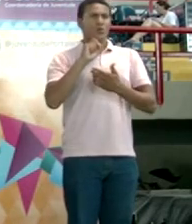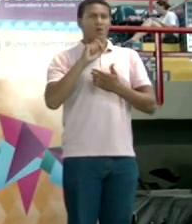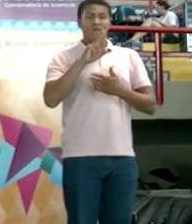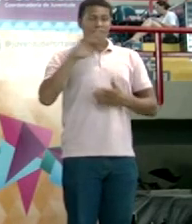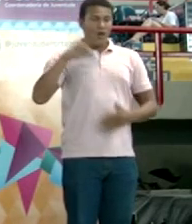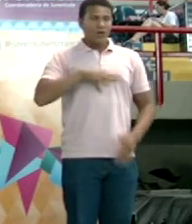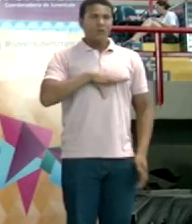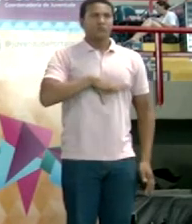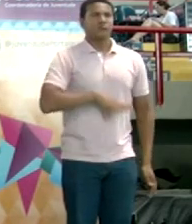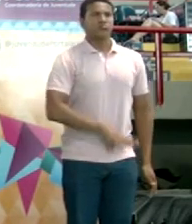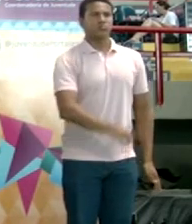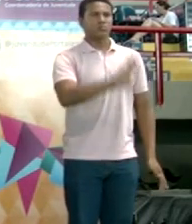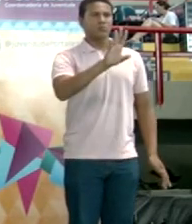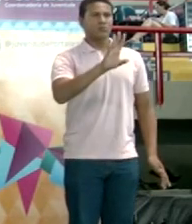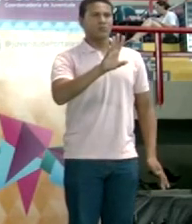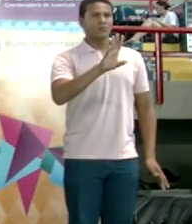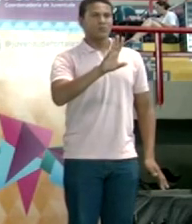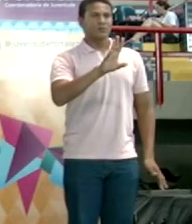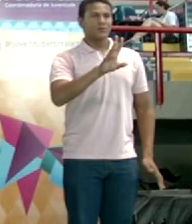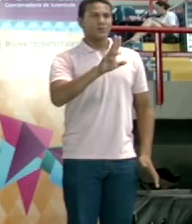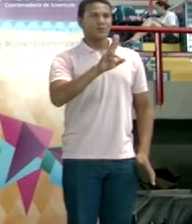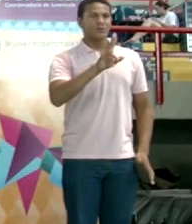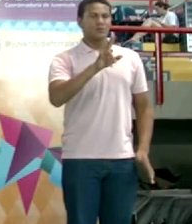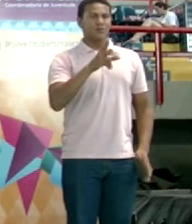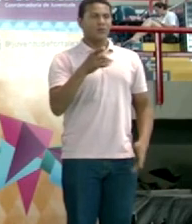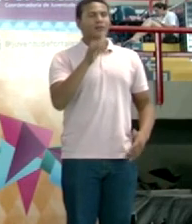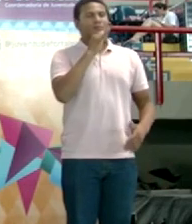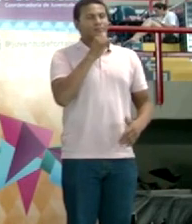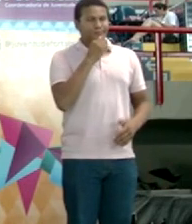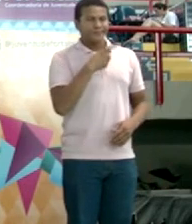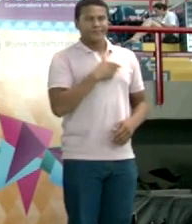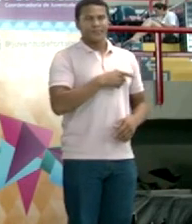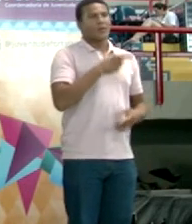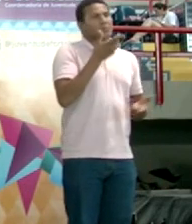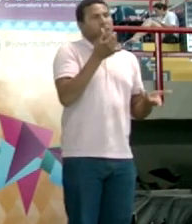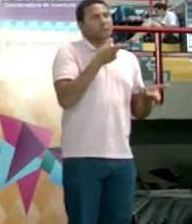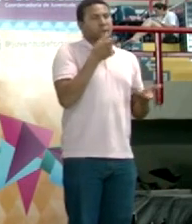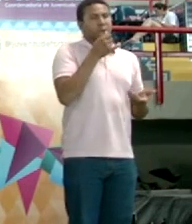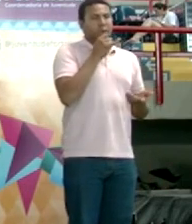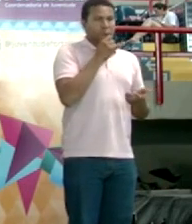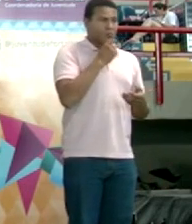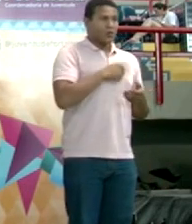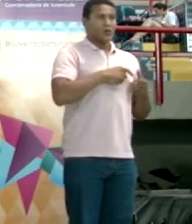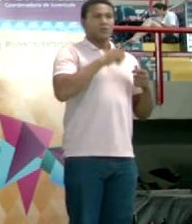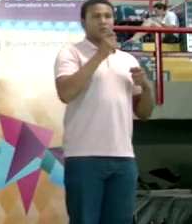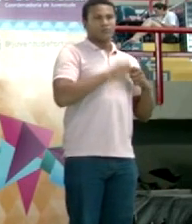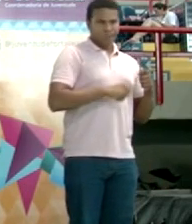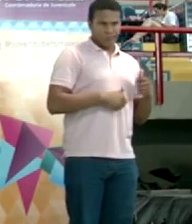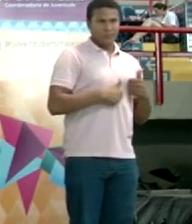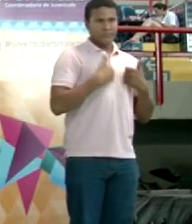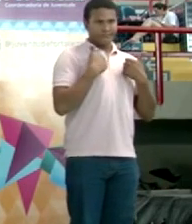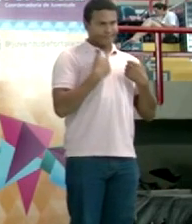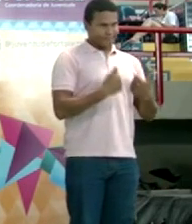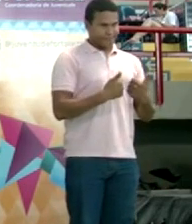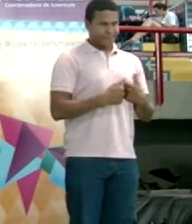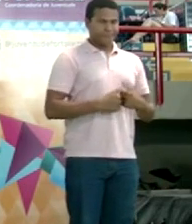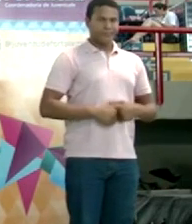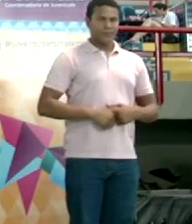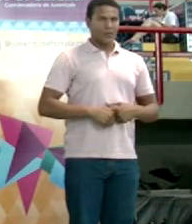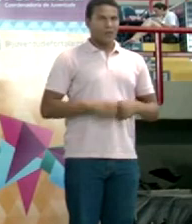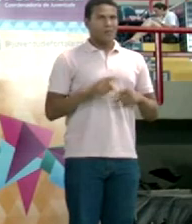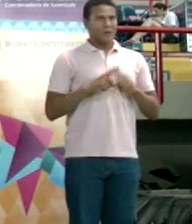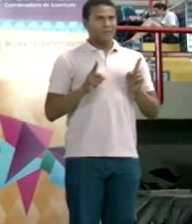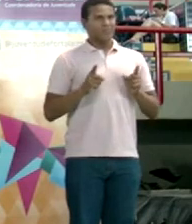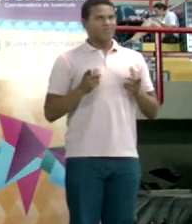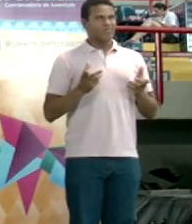menstruação. Então, por exemplo, a pessoa ela teve uma relação, mas ela suspeita que ela